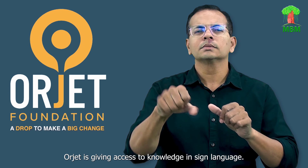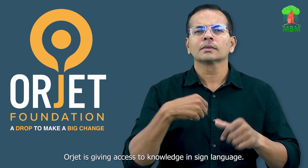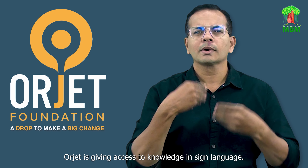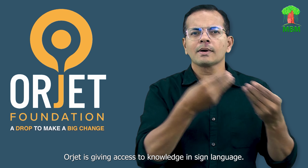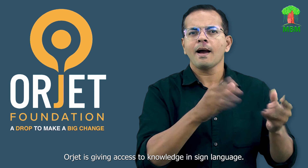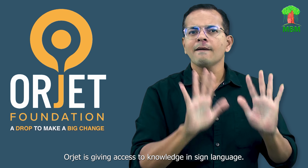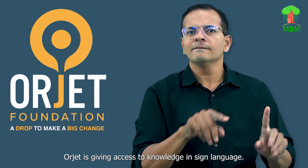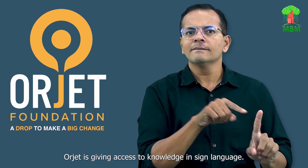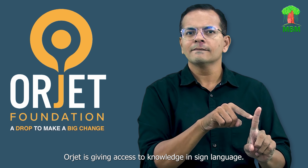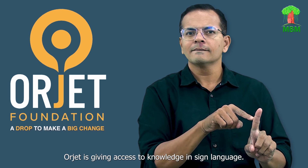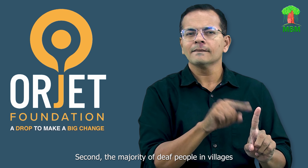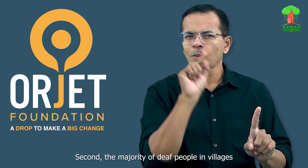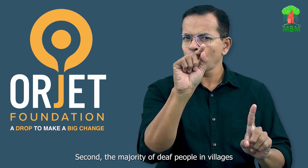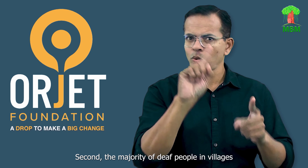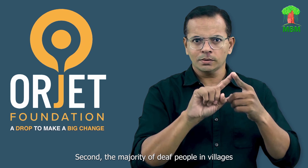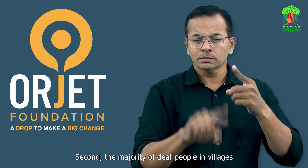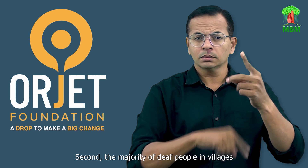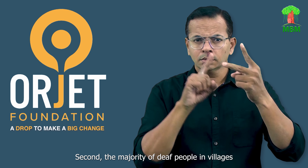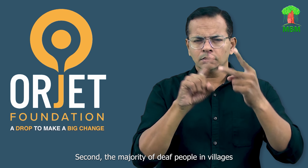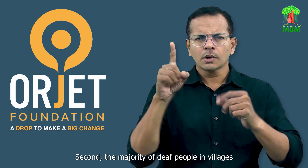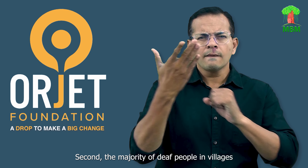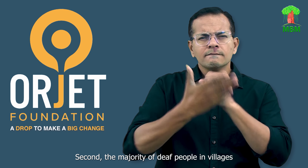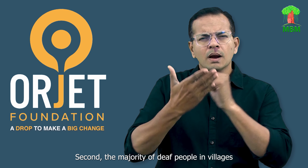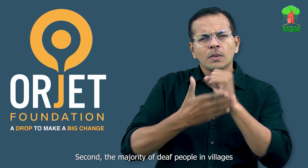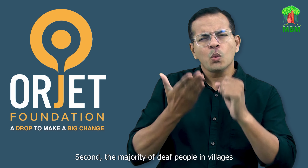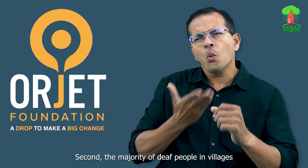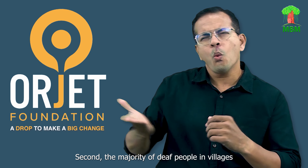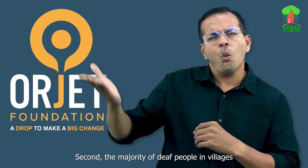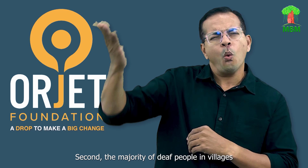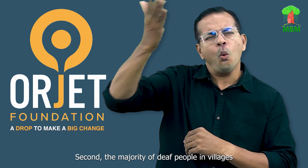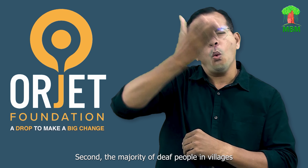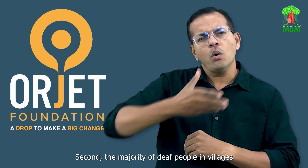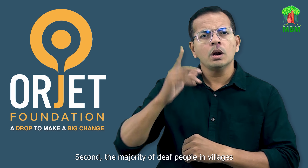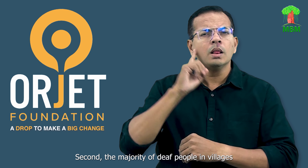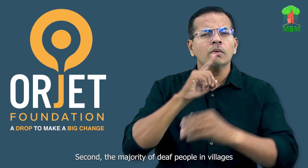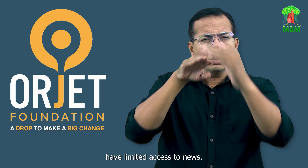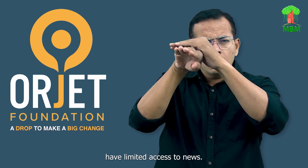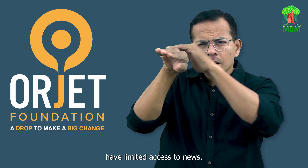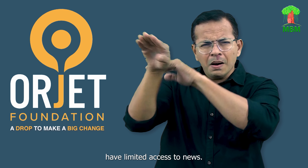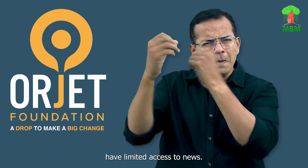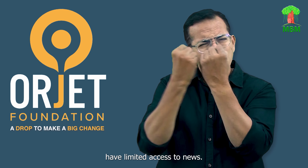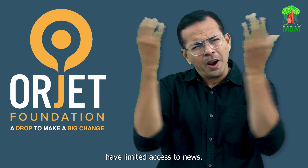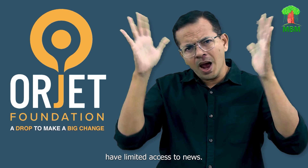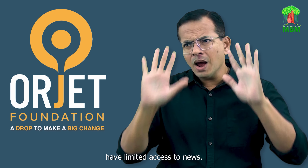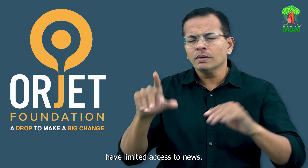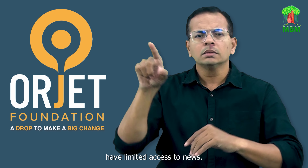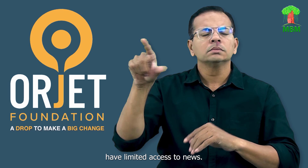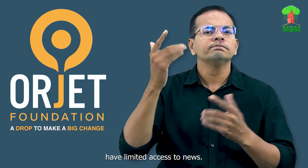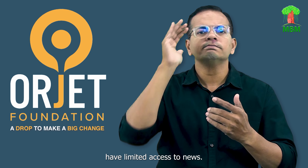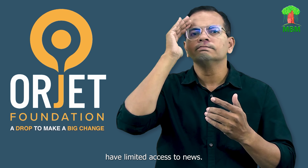है, दूसरा, गाओं में ऐसे कई लोग हैं जिने समाचार नहीं मिलता,